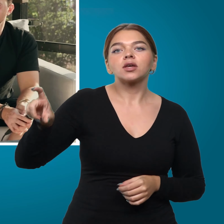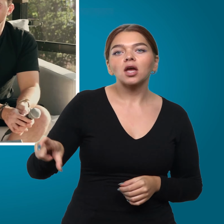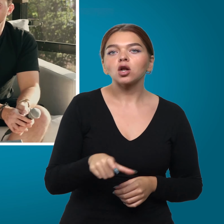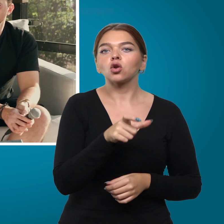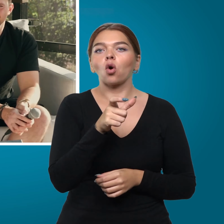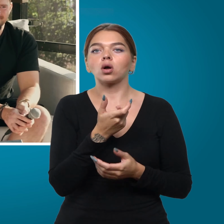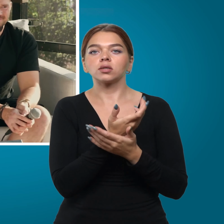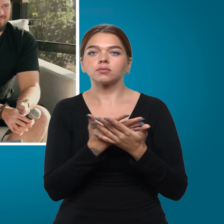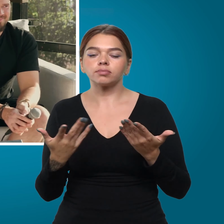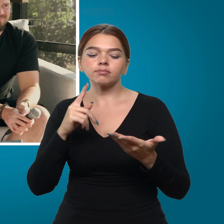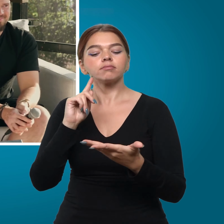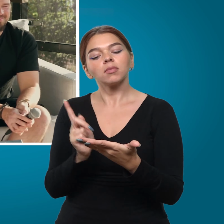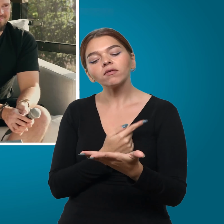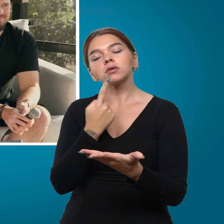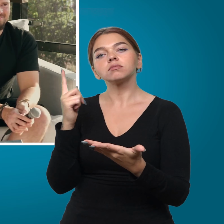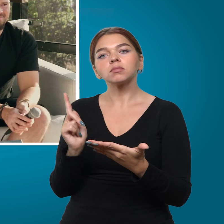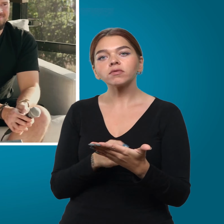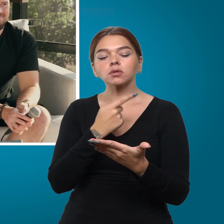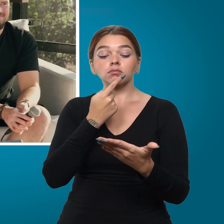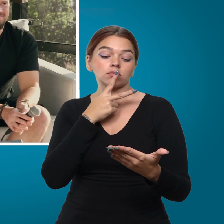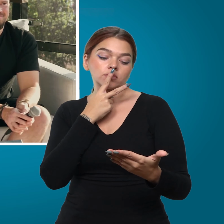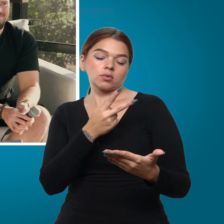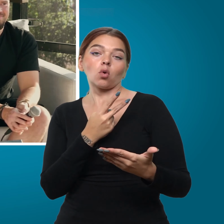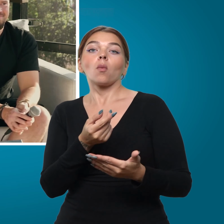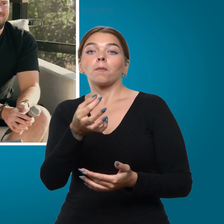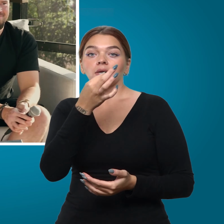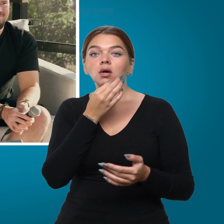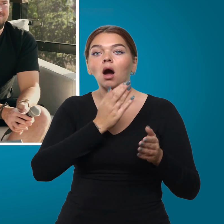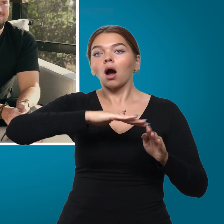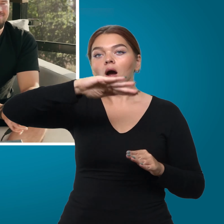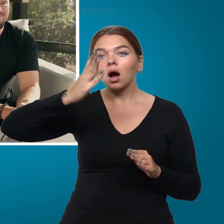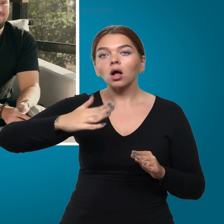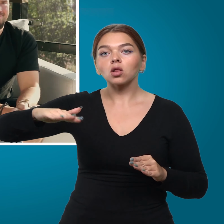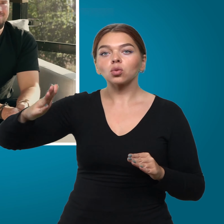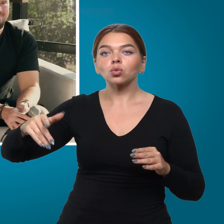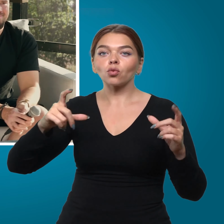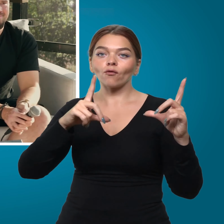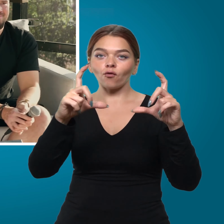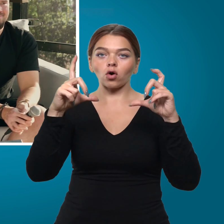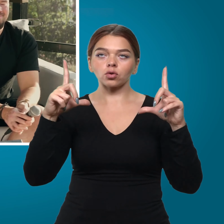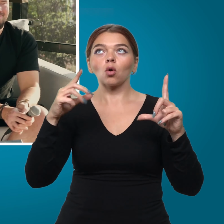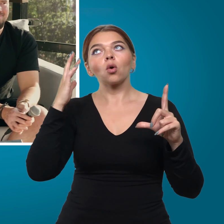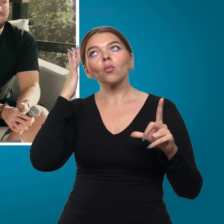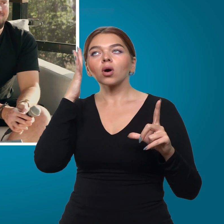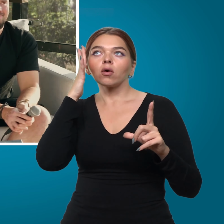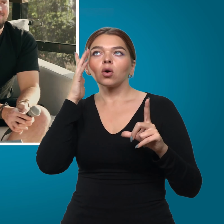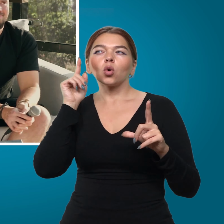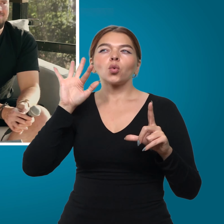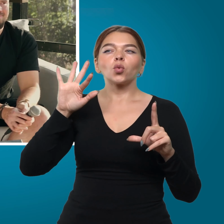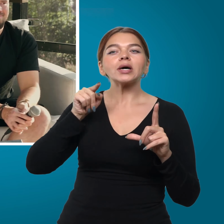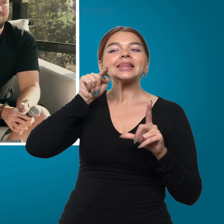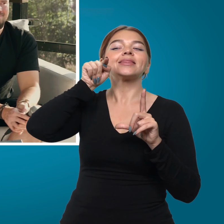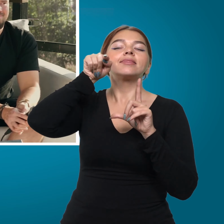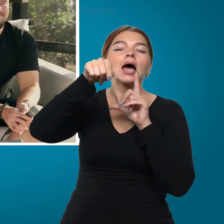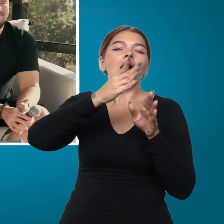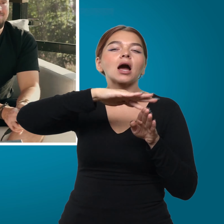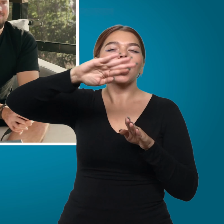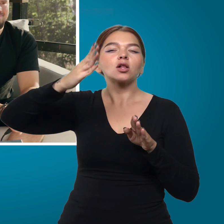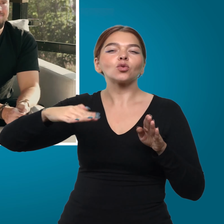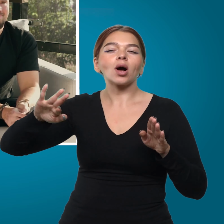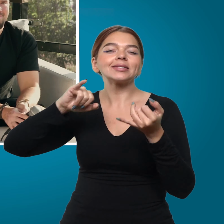yra žurnalų National Geography ar kelionės ir taip toliau, praversk, pamatyk, kuris tau